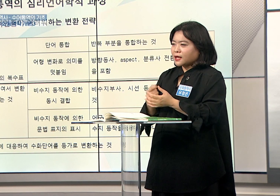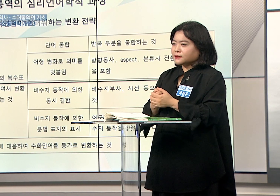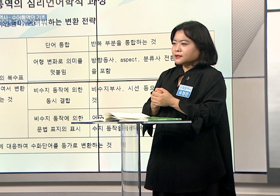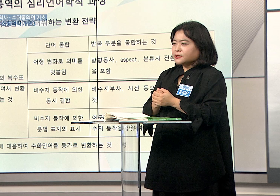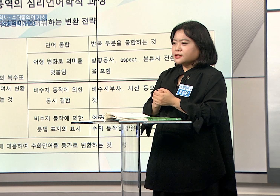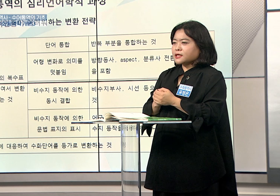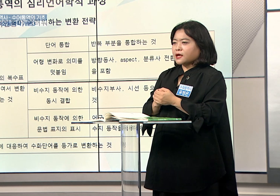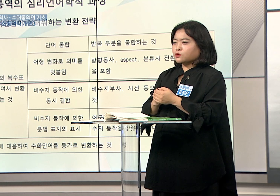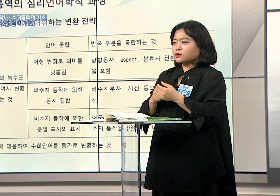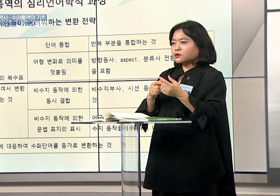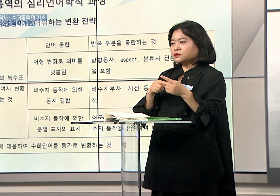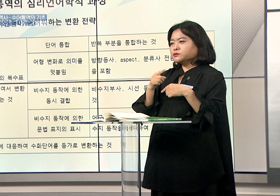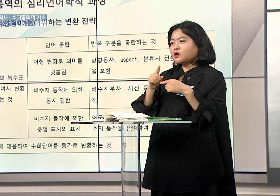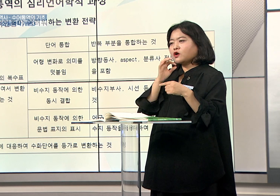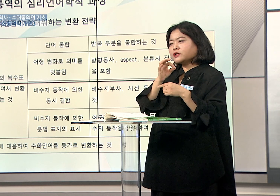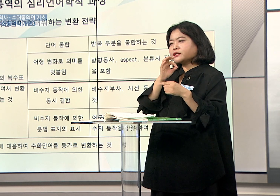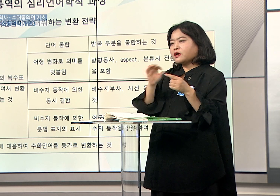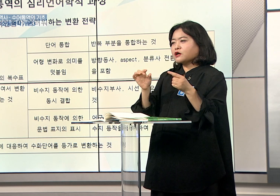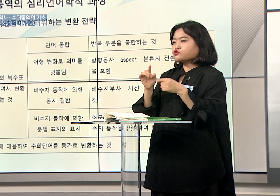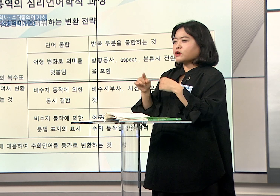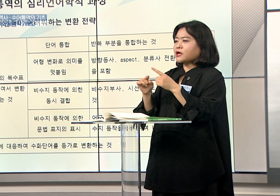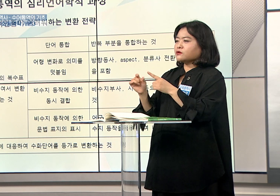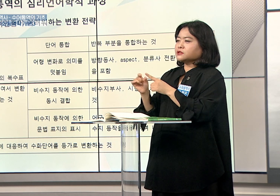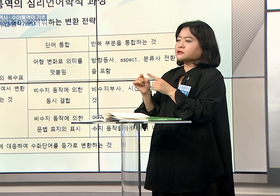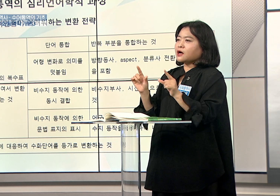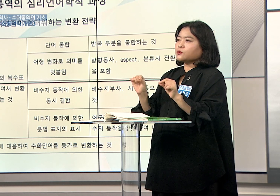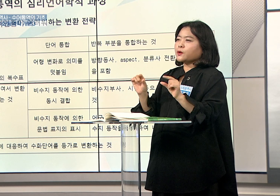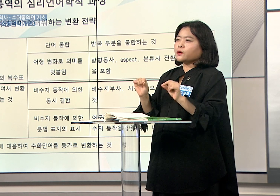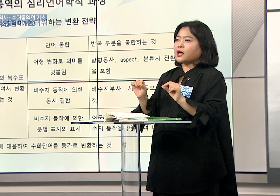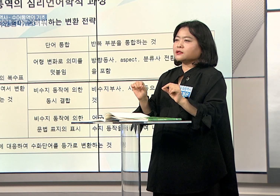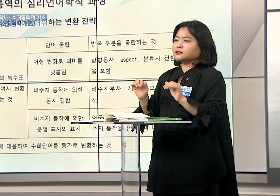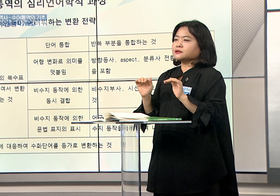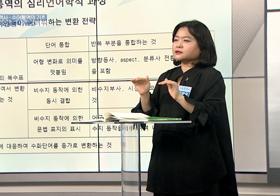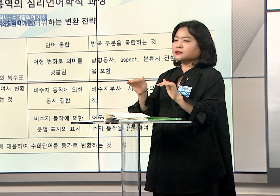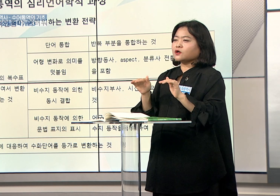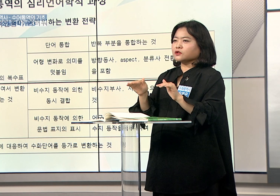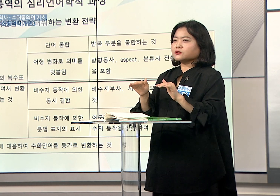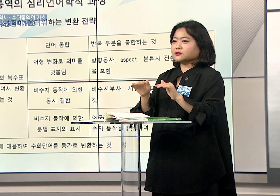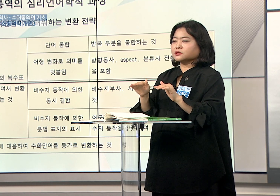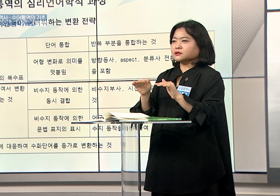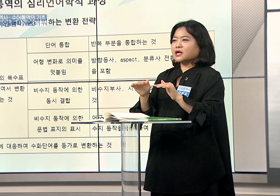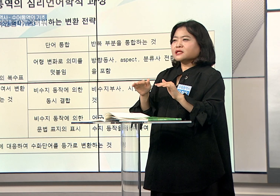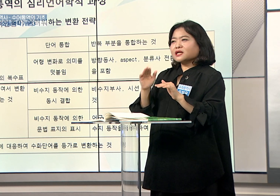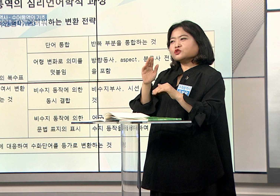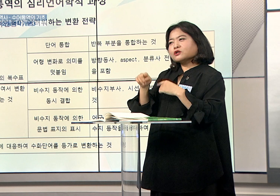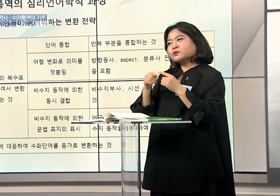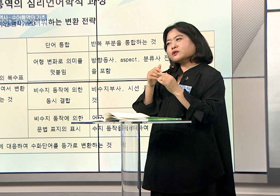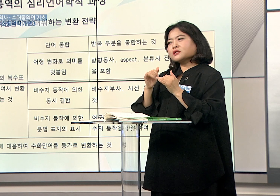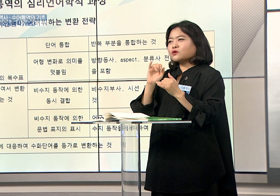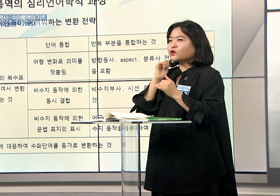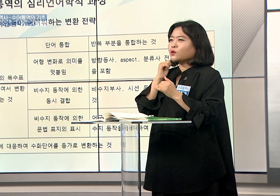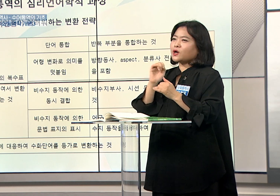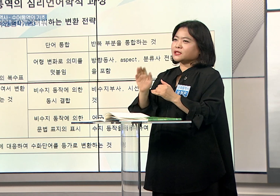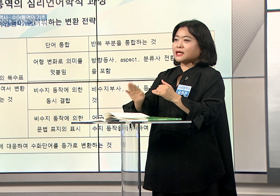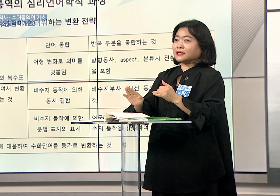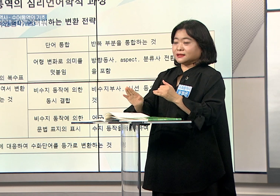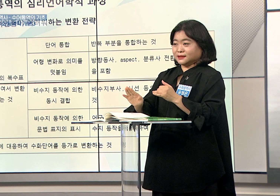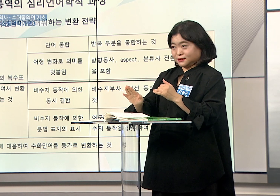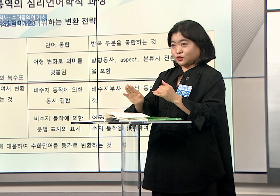동등한 이제 음성 언어에 대응할 수화 단어 등가로 표현하는 것은 사실 수화 통역사들 어려워하지 않는 것